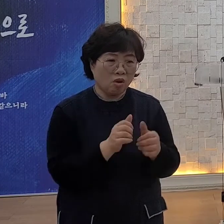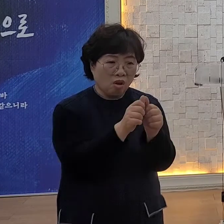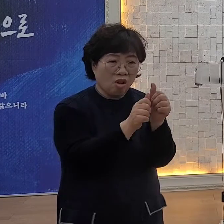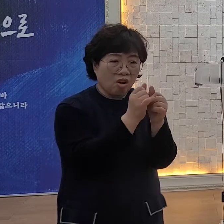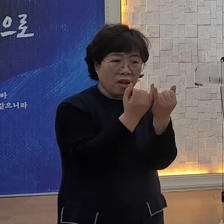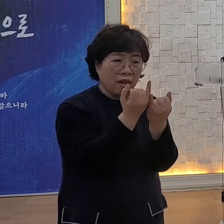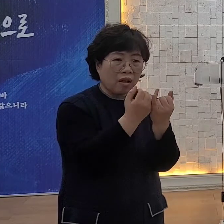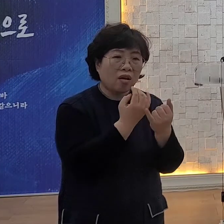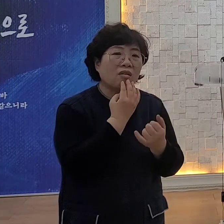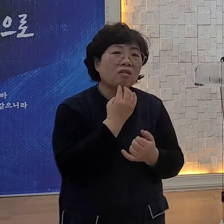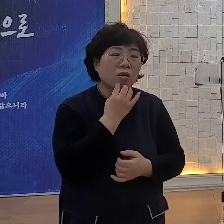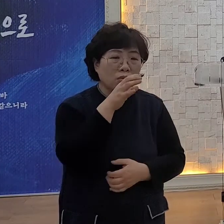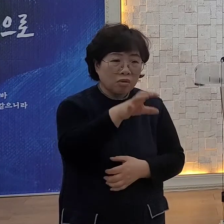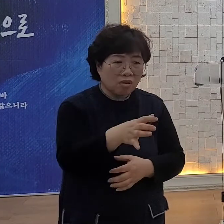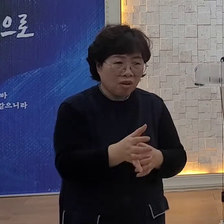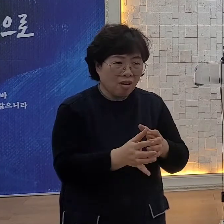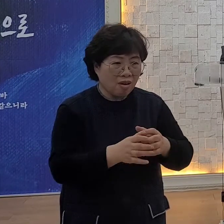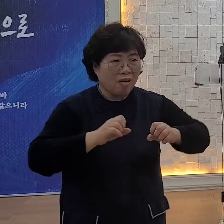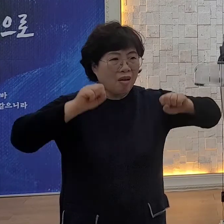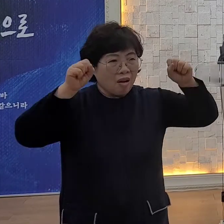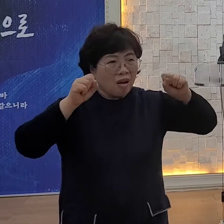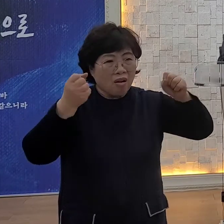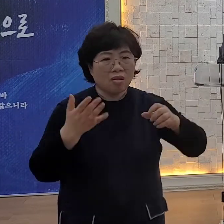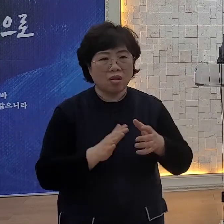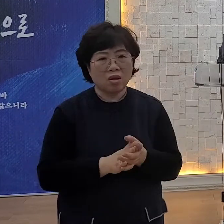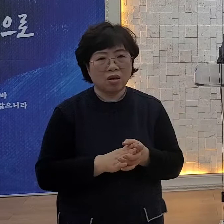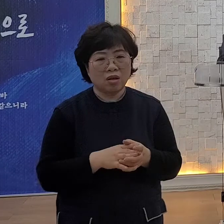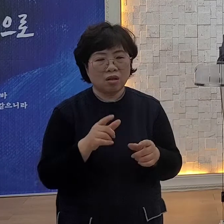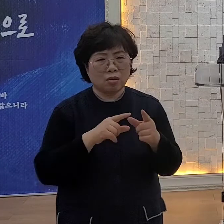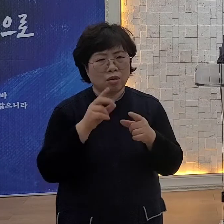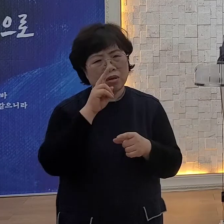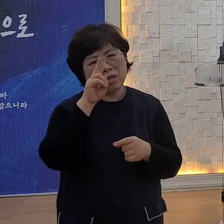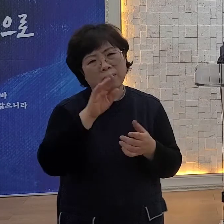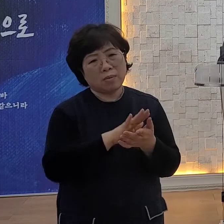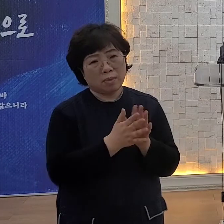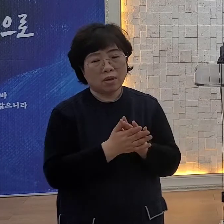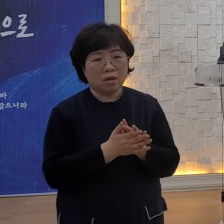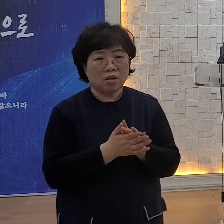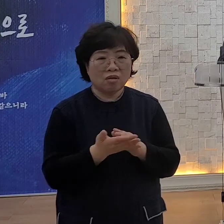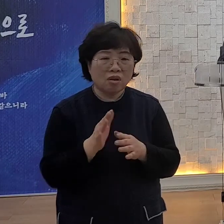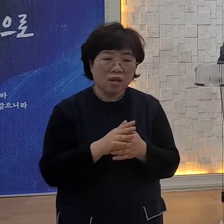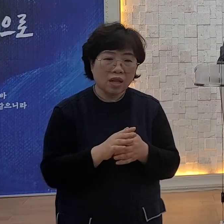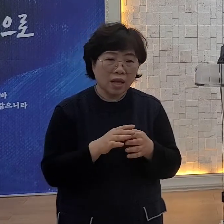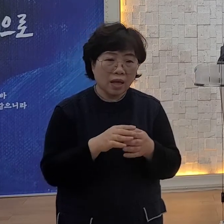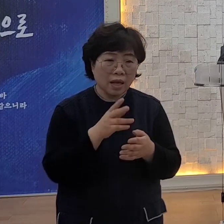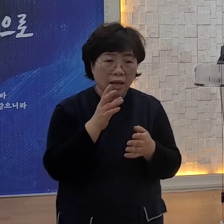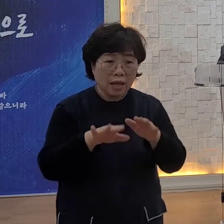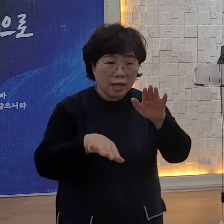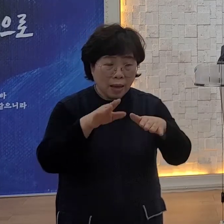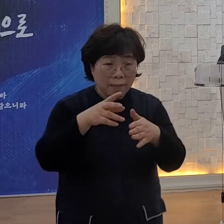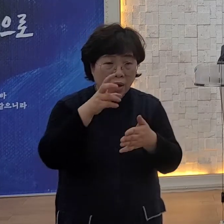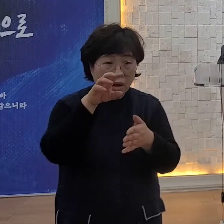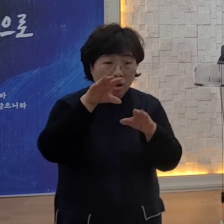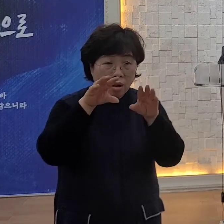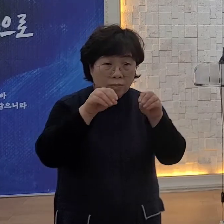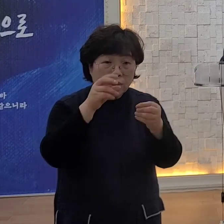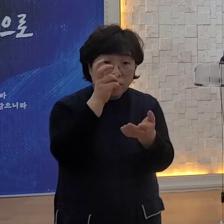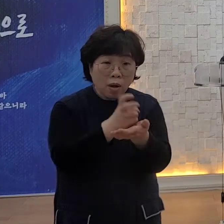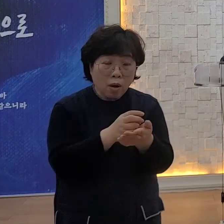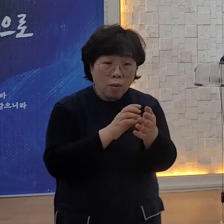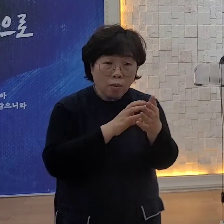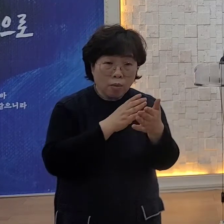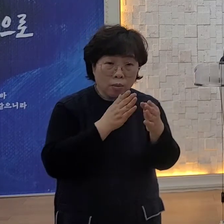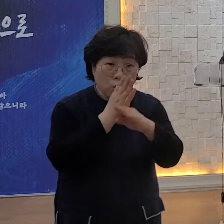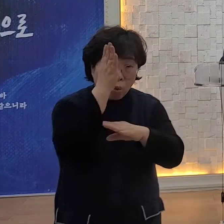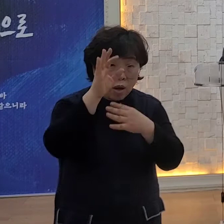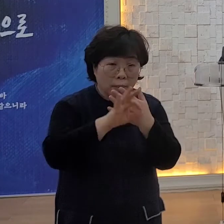권리나 그들의 주장에 대해서 이제 통과가 되면 제가 이 앞에서 여러분 동성애는 하나님의 그 창조 선미에서 벗어난 죄입니다. 이렇게